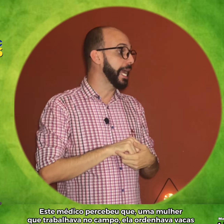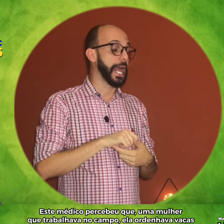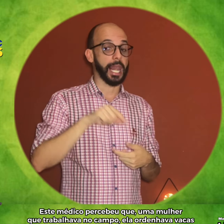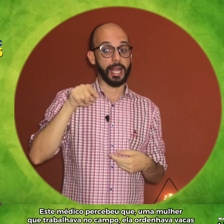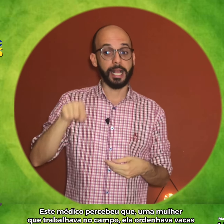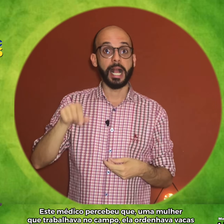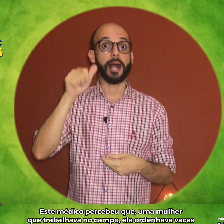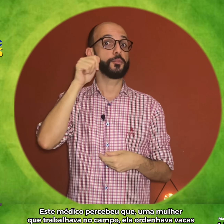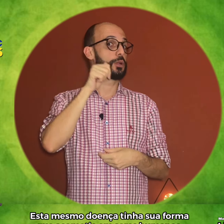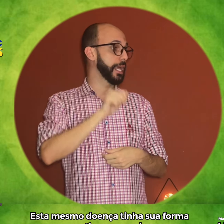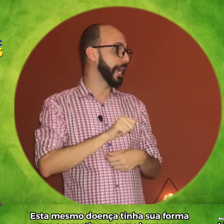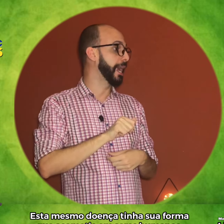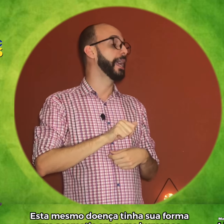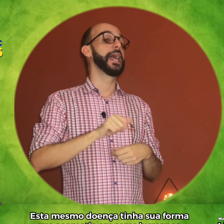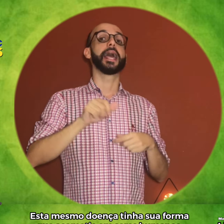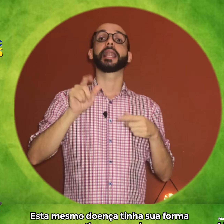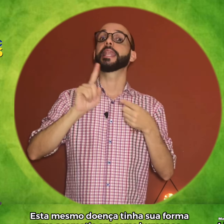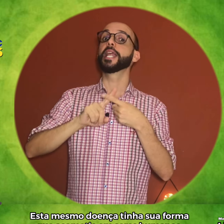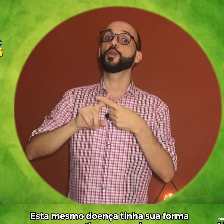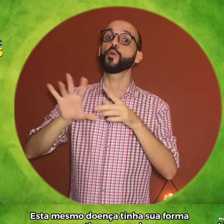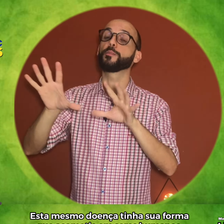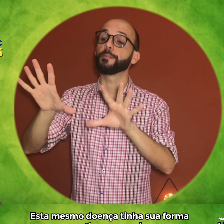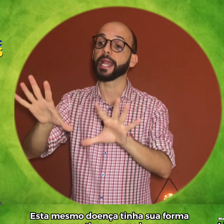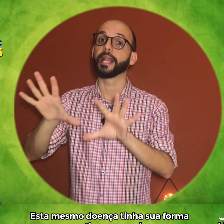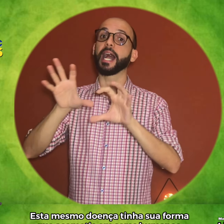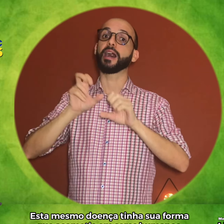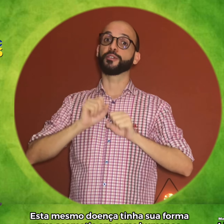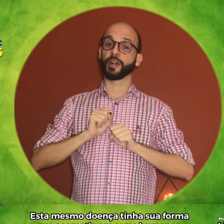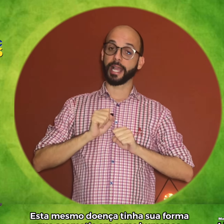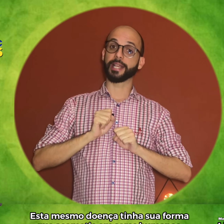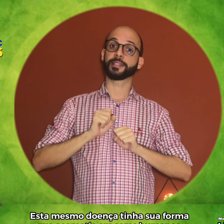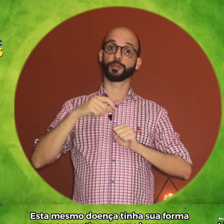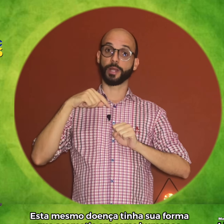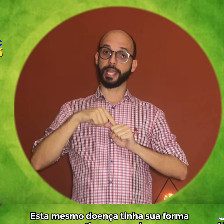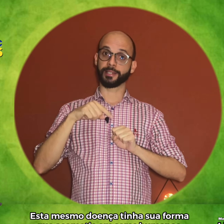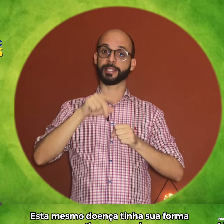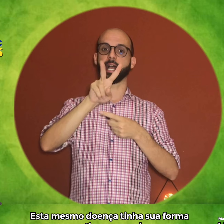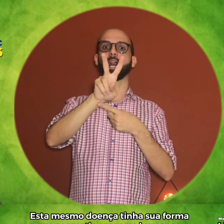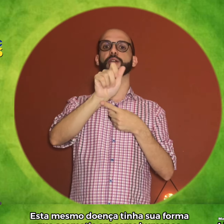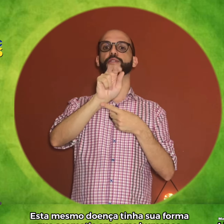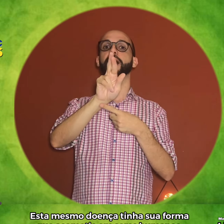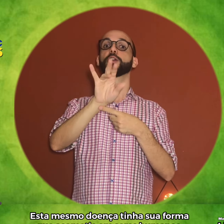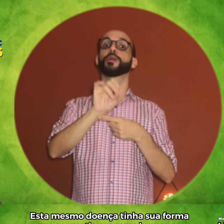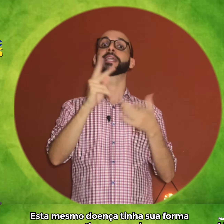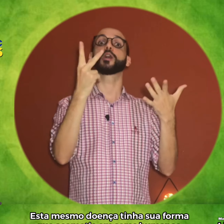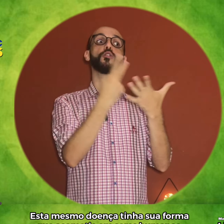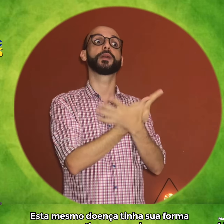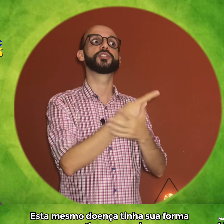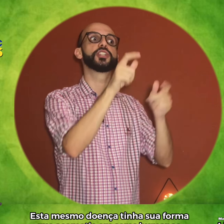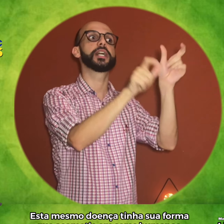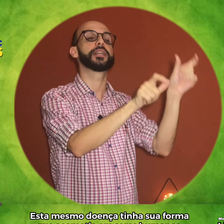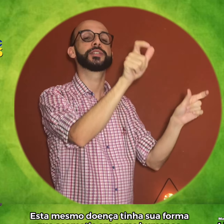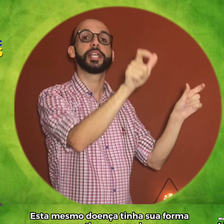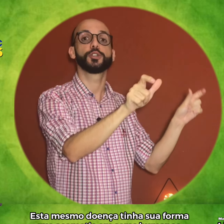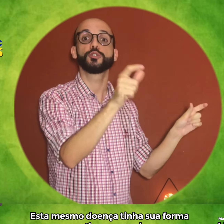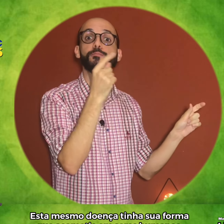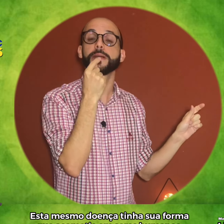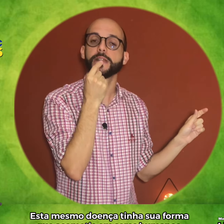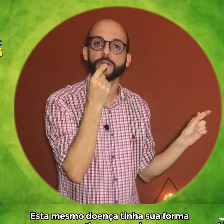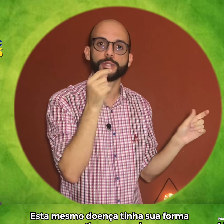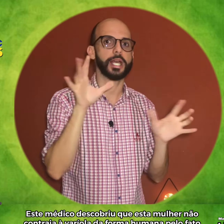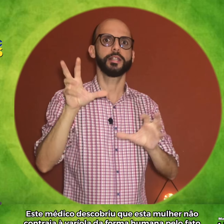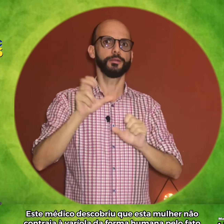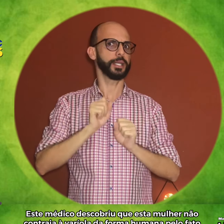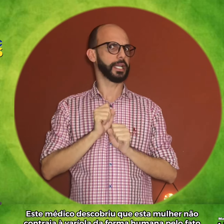E ela, a mulher, ela não pegava essa doença, a varíola, que acometia nos seios